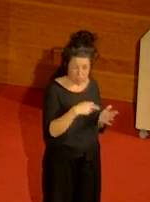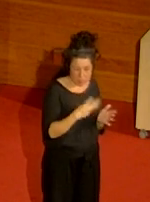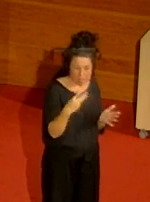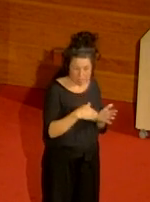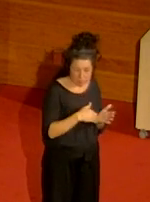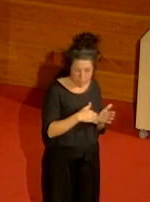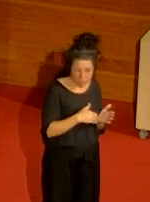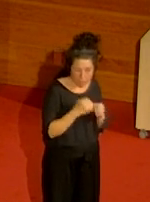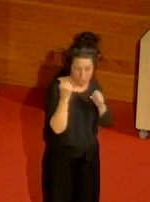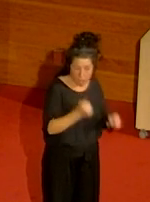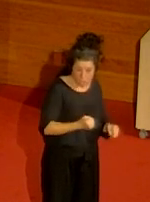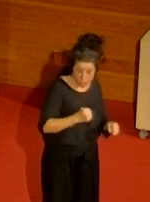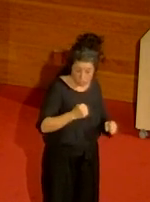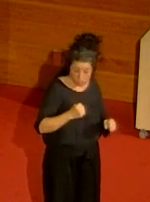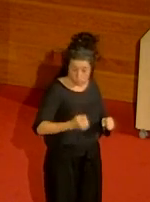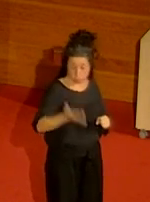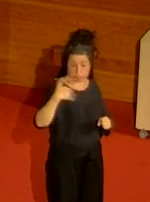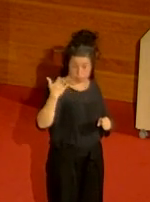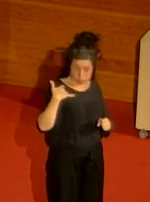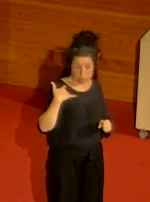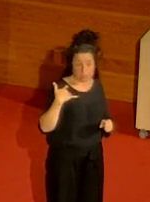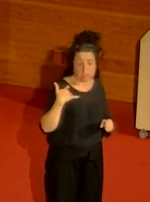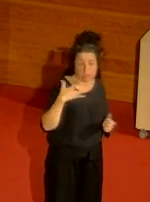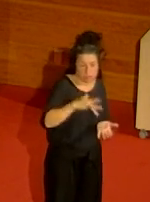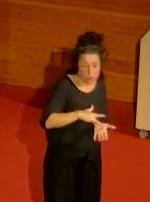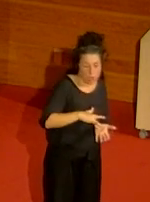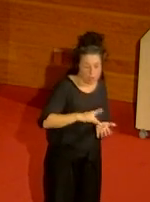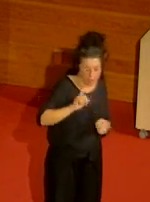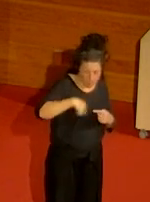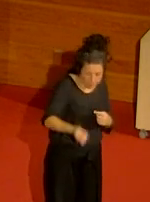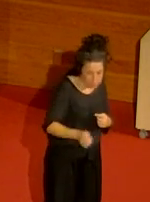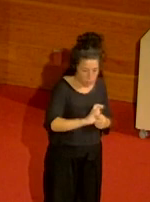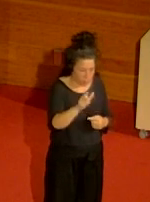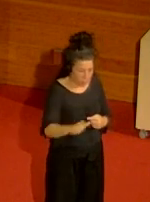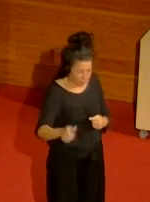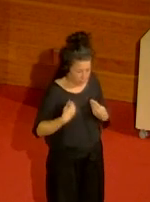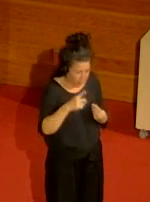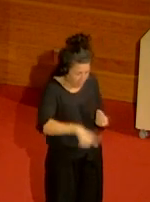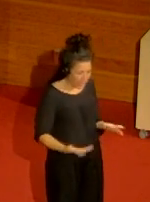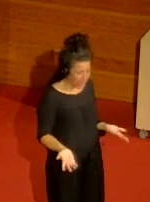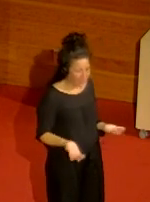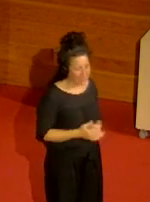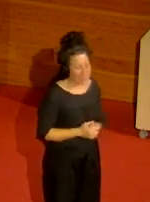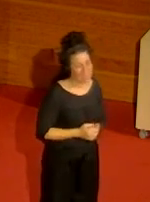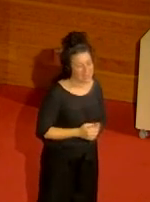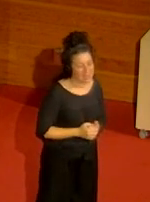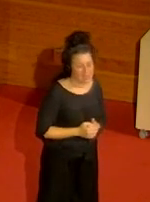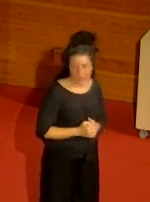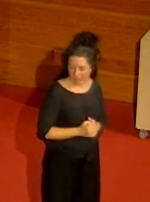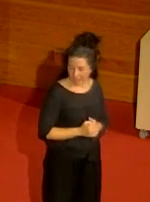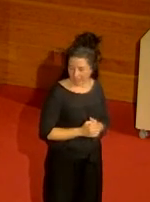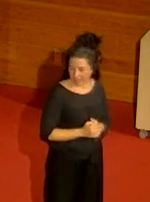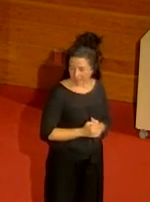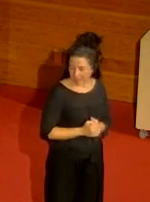pero bueno pues han pasado muchos años y entre medios pues ha vivido otras personas a ver